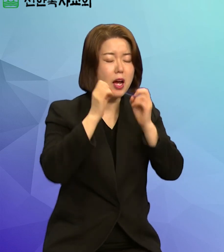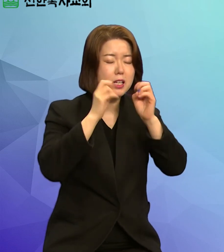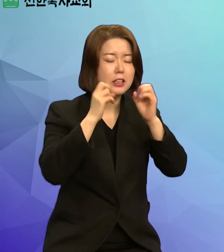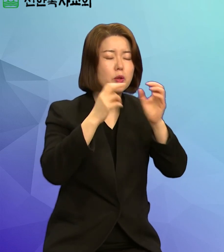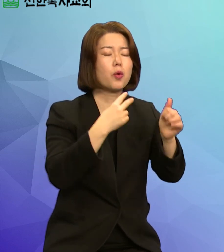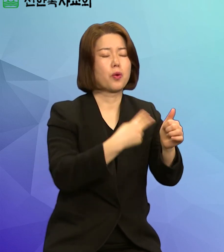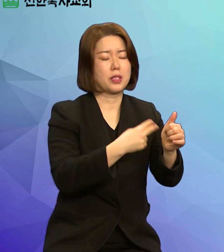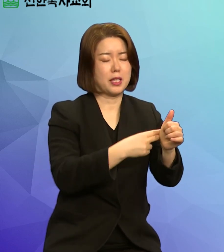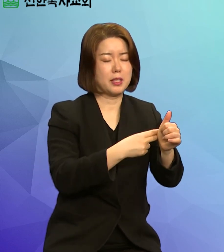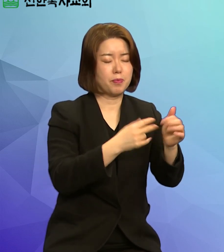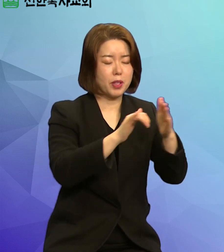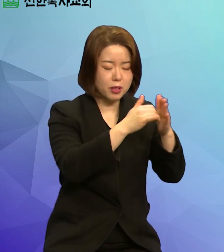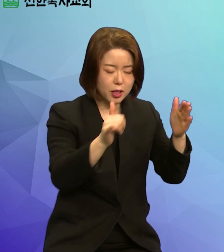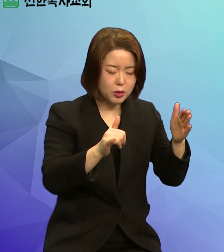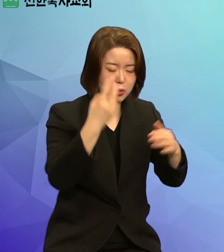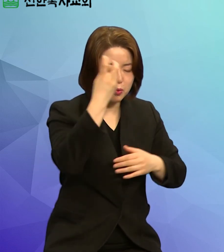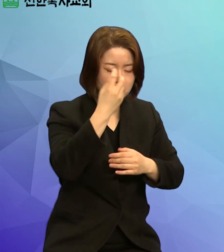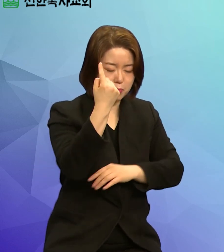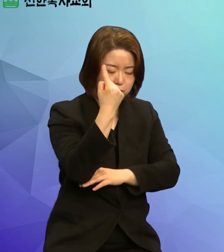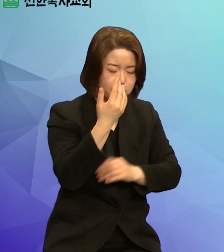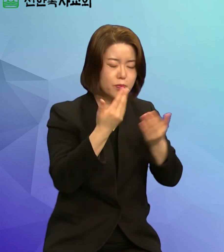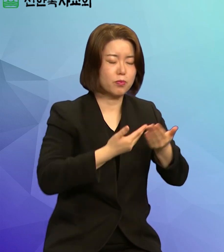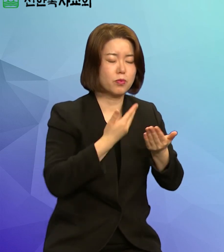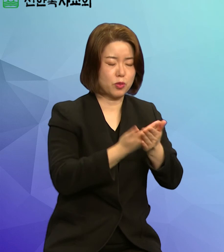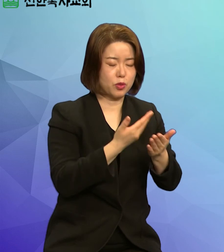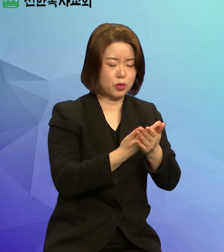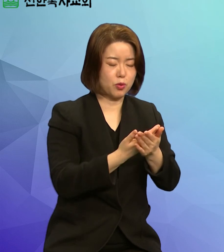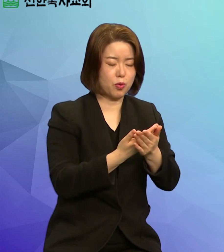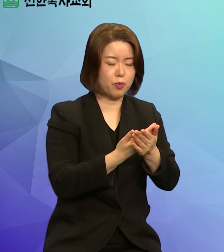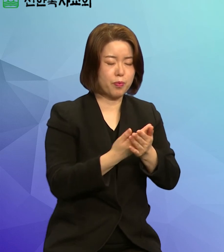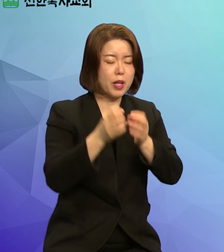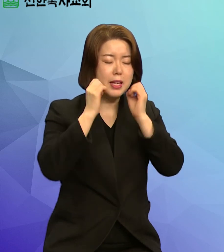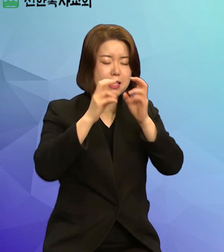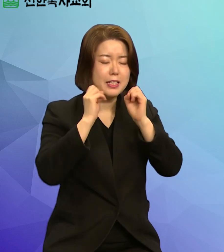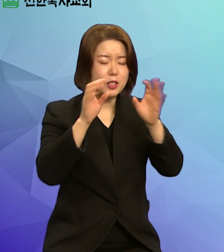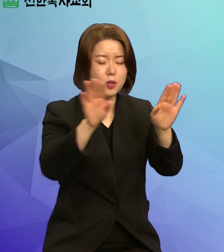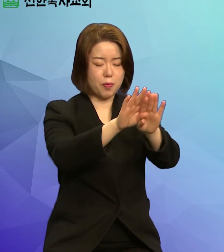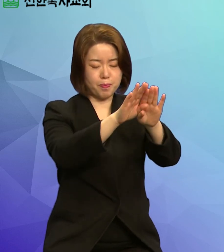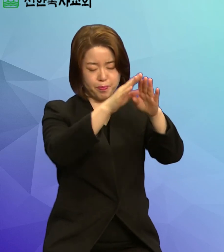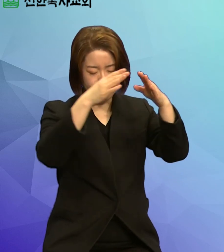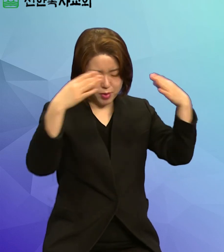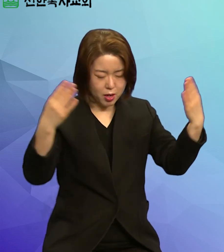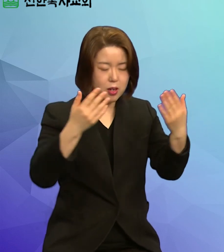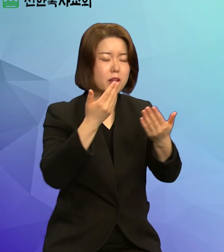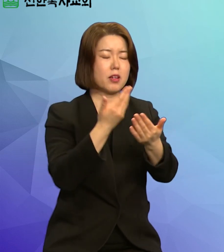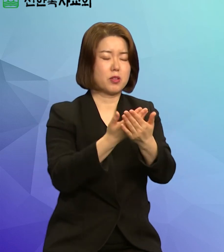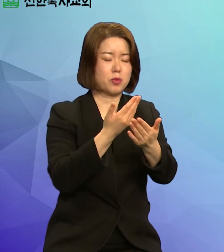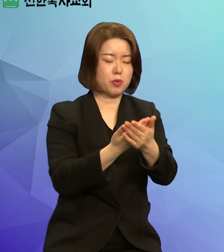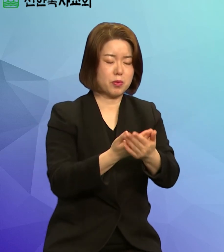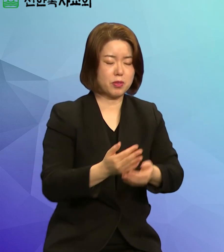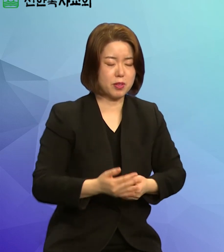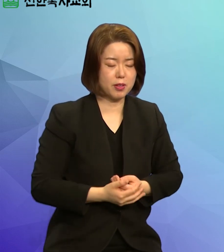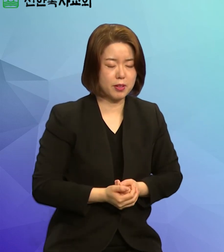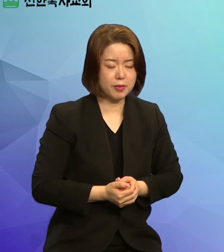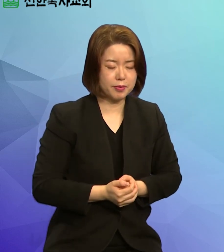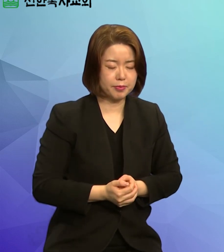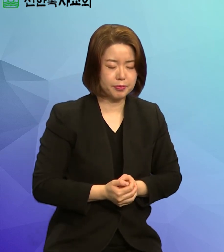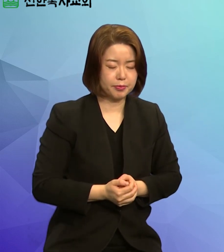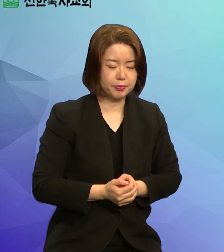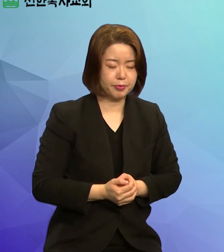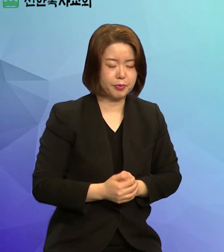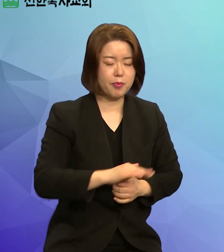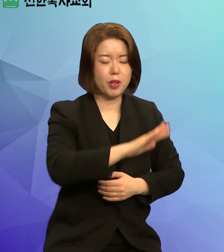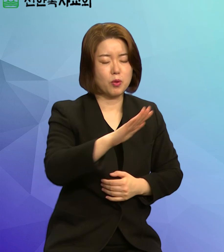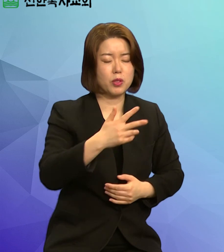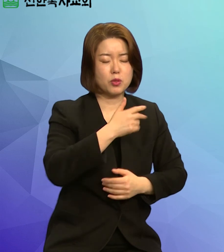선교사님들 그 가족을 지키시고 선교의 문이 다시 한번 활짝 열려지게 해 주옵소서.